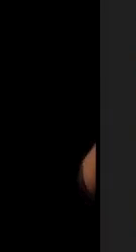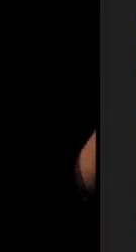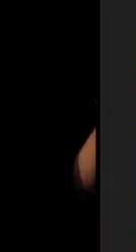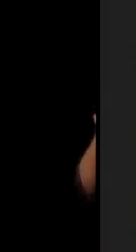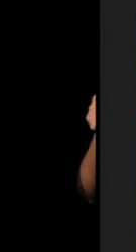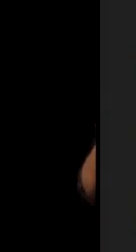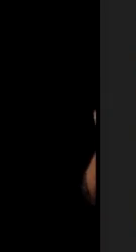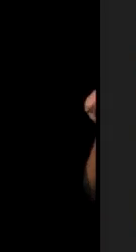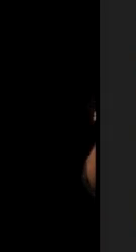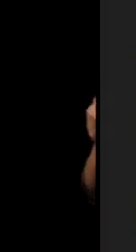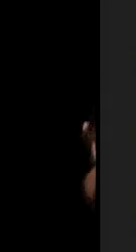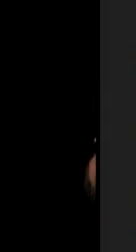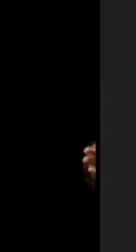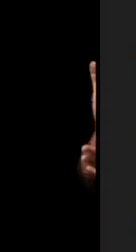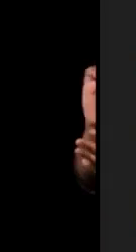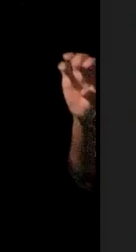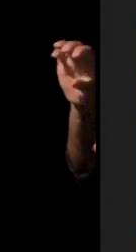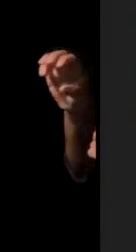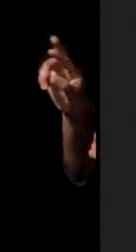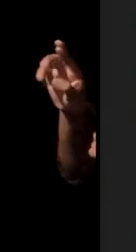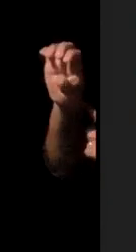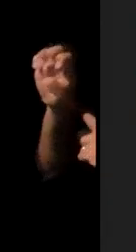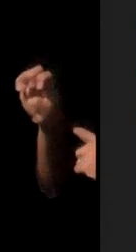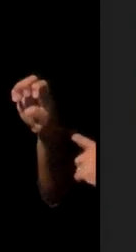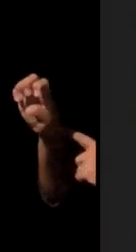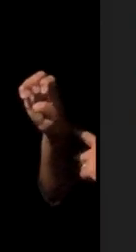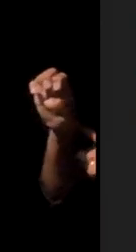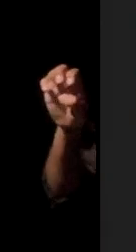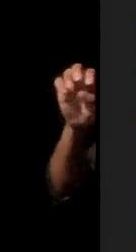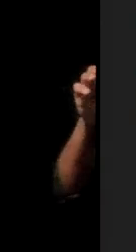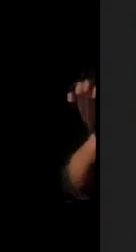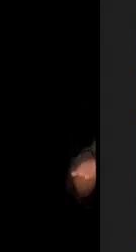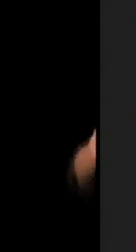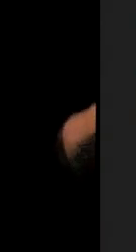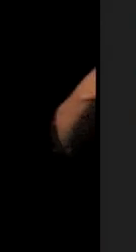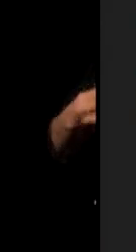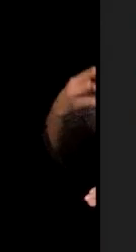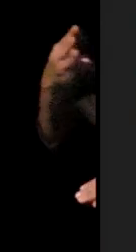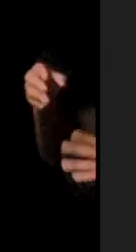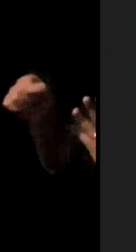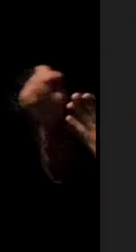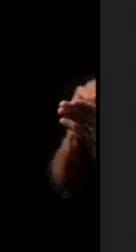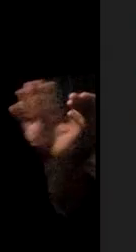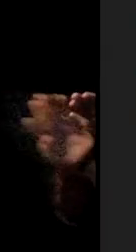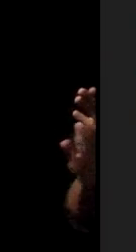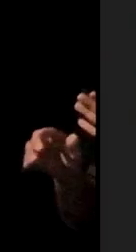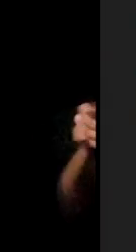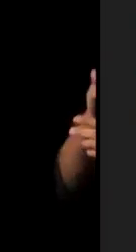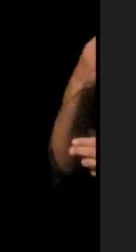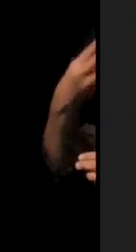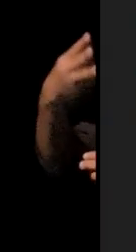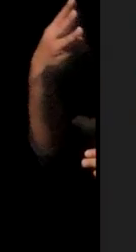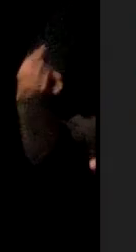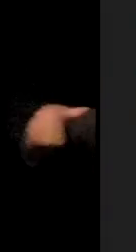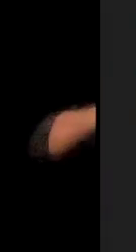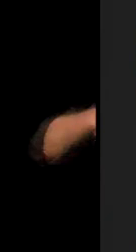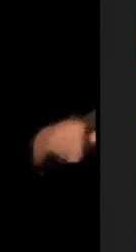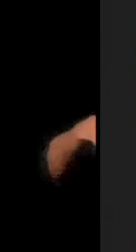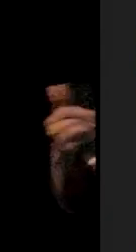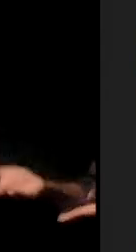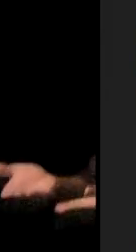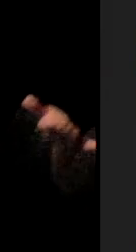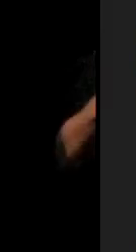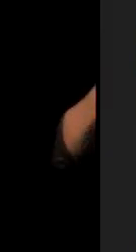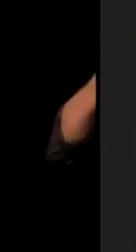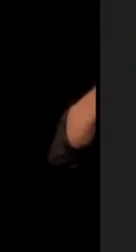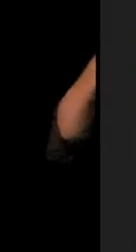de cada crer então teremos 33 atividades selecionadas que vão ser convidadas a apresentarem Essas